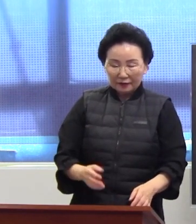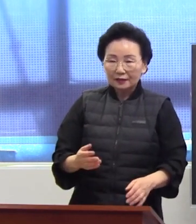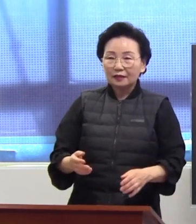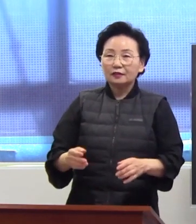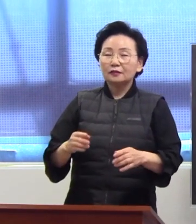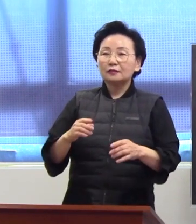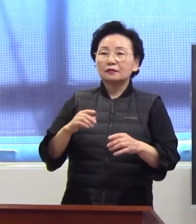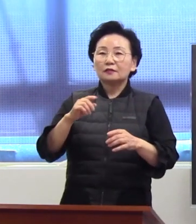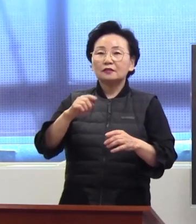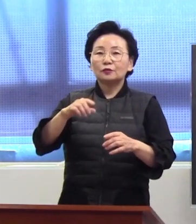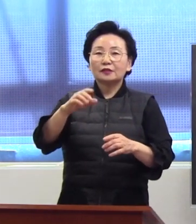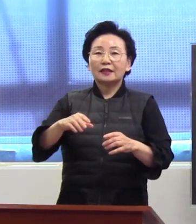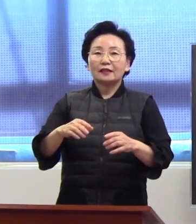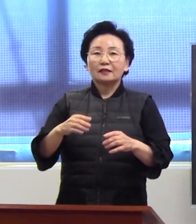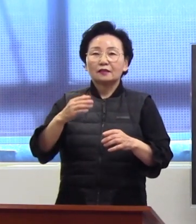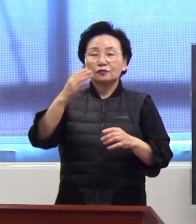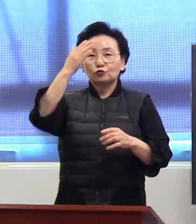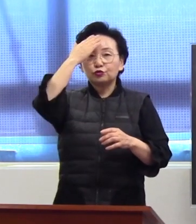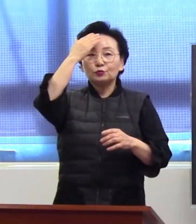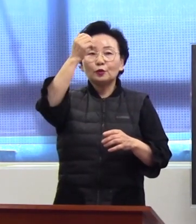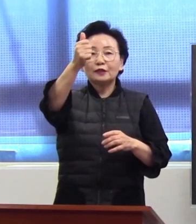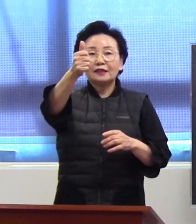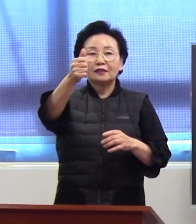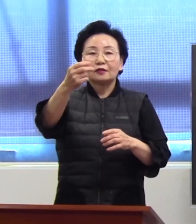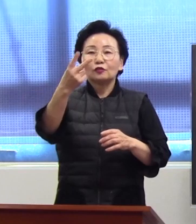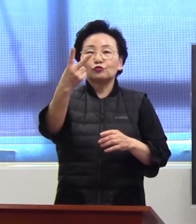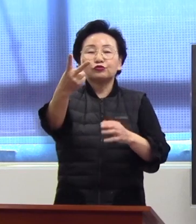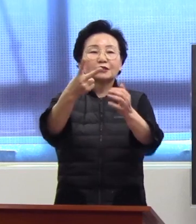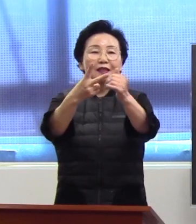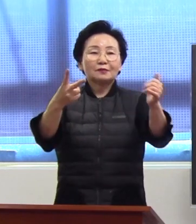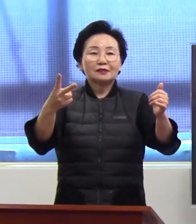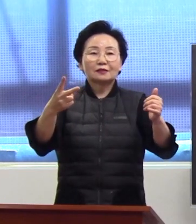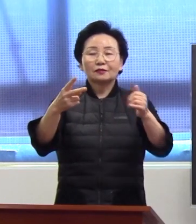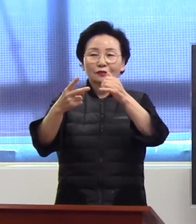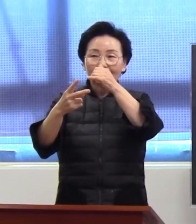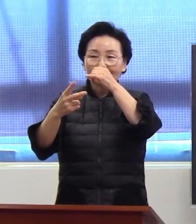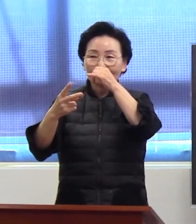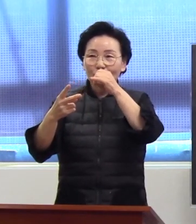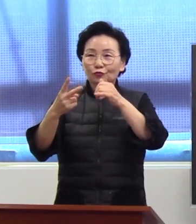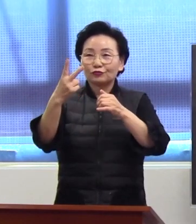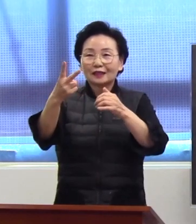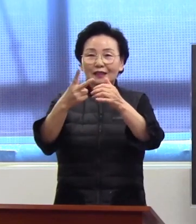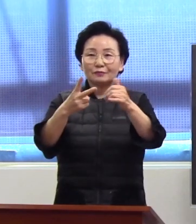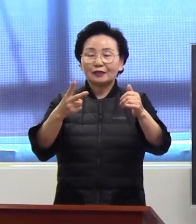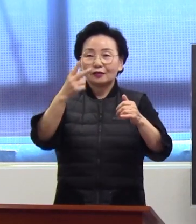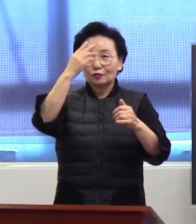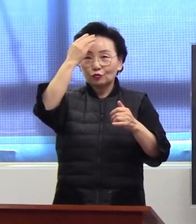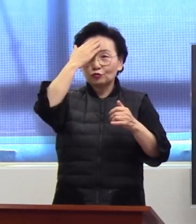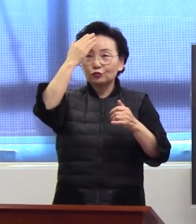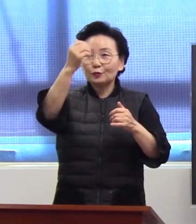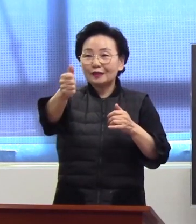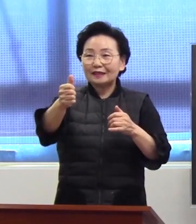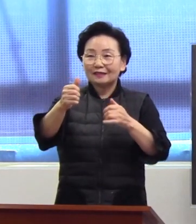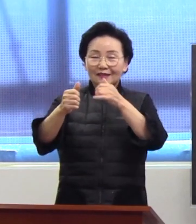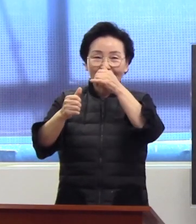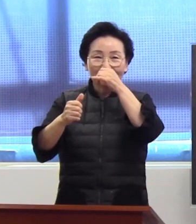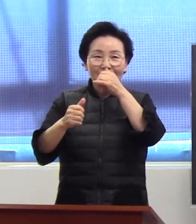그런데 그곳에 그 두목이 2사람이 있었어. 2사람이 두목이 있는데